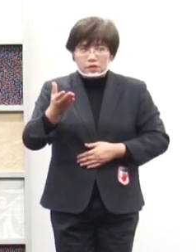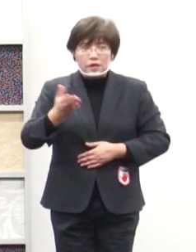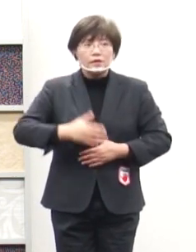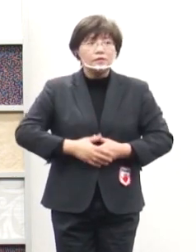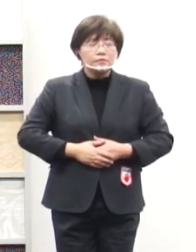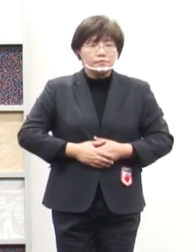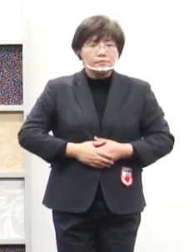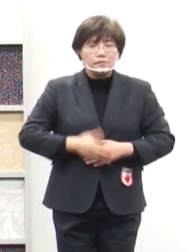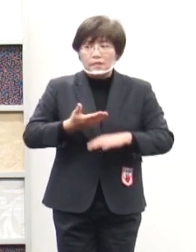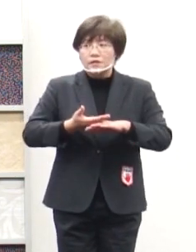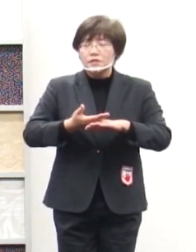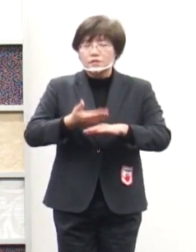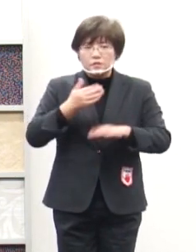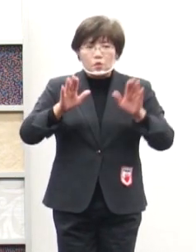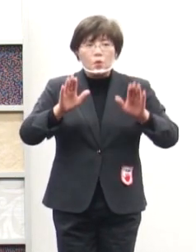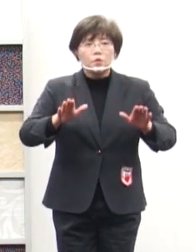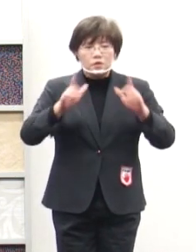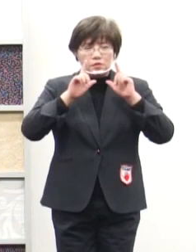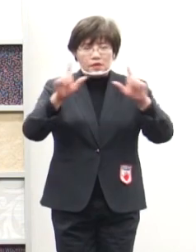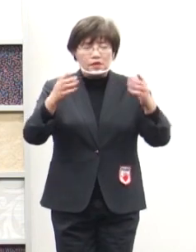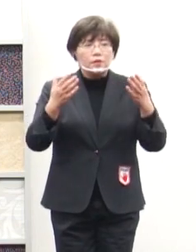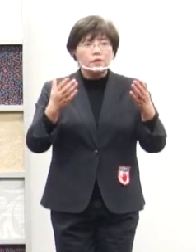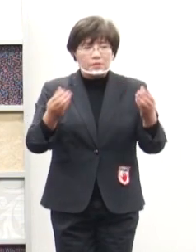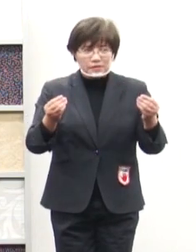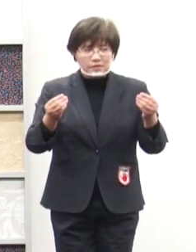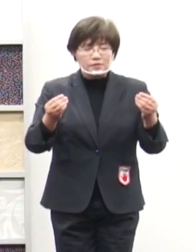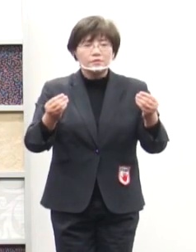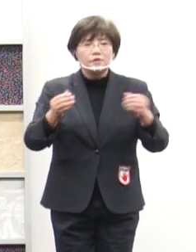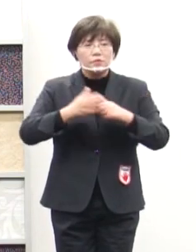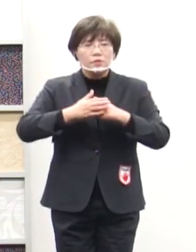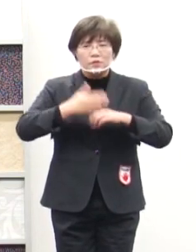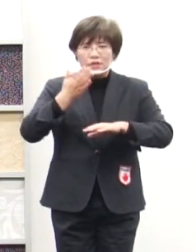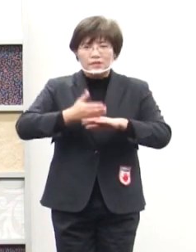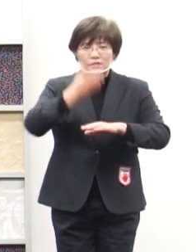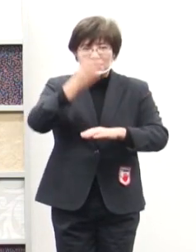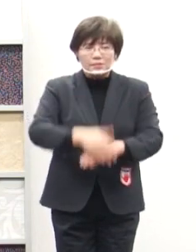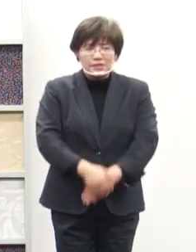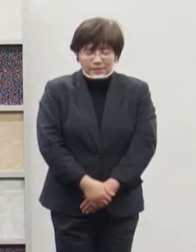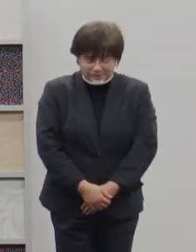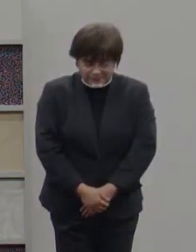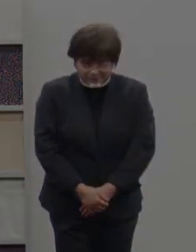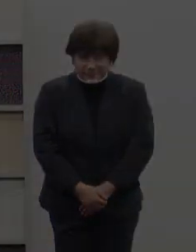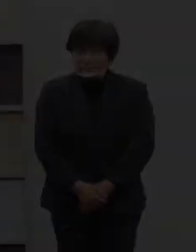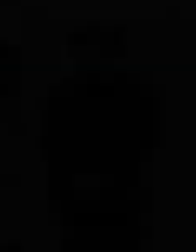それでは以上をもちまして本日の会見を終了させていただきます。ご協力ありがとうございました。